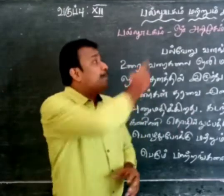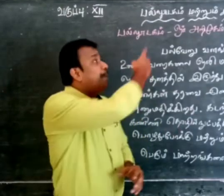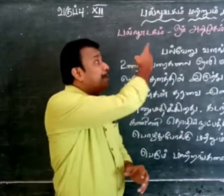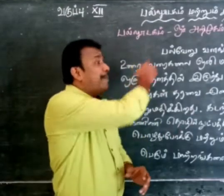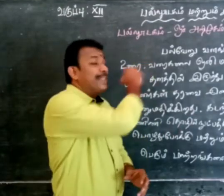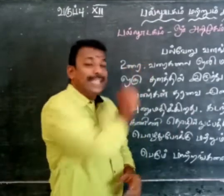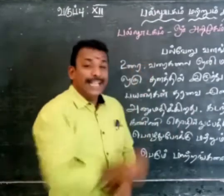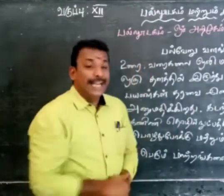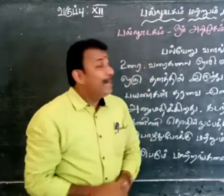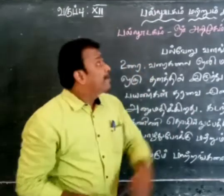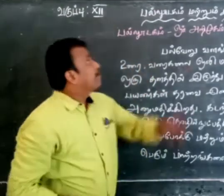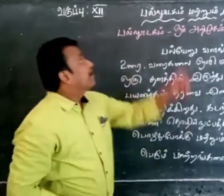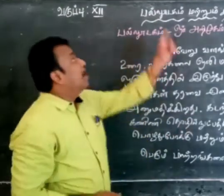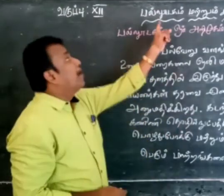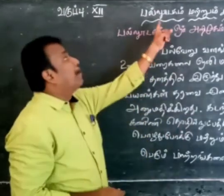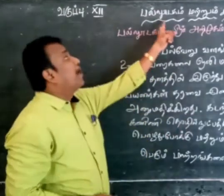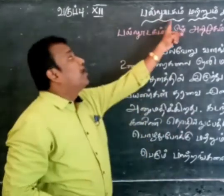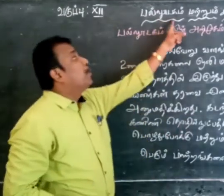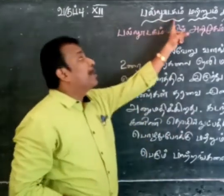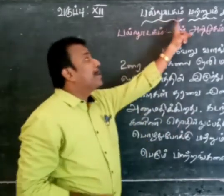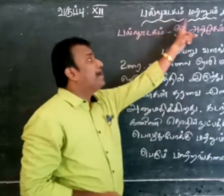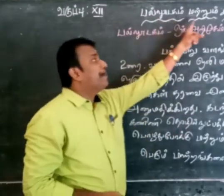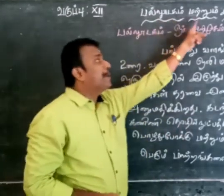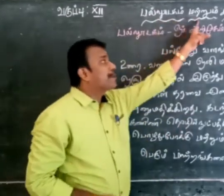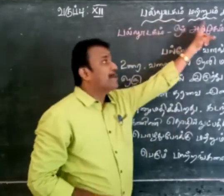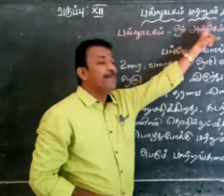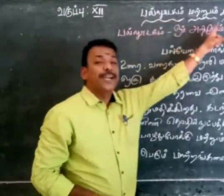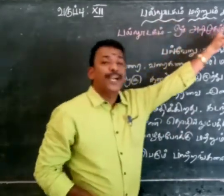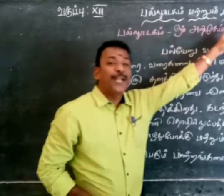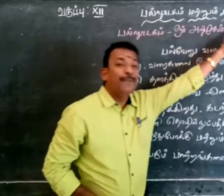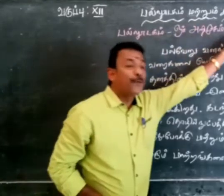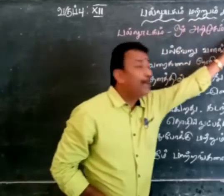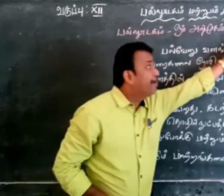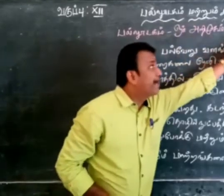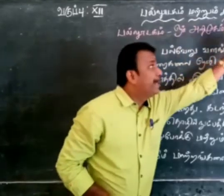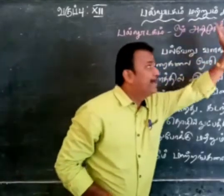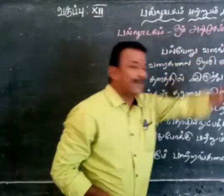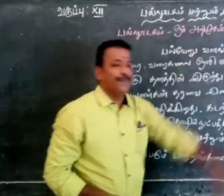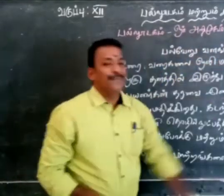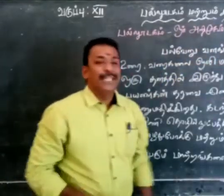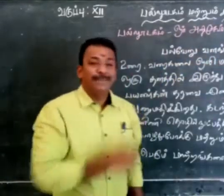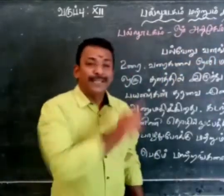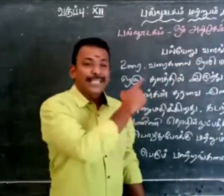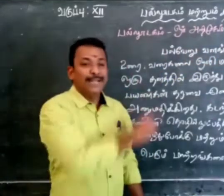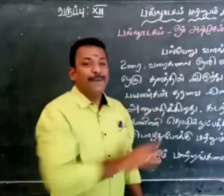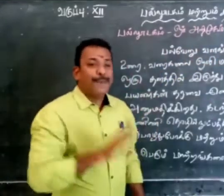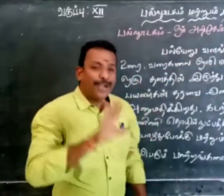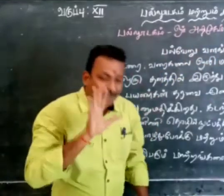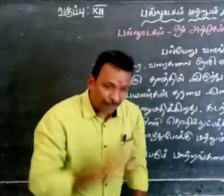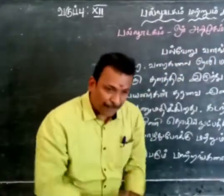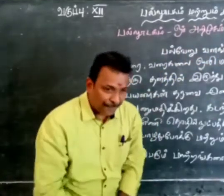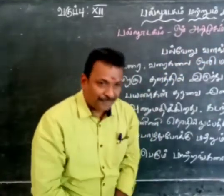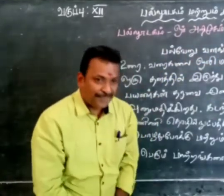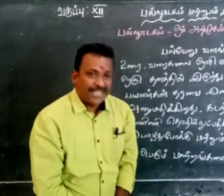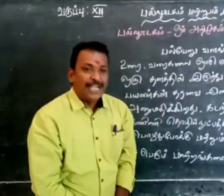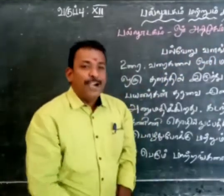பாடம் பார்த்தீங்கன்னா பல்லூடகம் மற்றும் கணிப்பொறி பதிப்பகம், இதை பற்றி தான் நம்ம பார்க்க போகிறோம்.